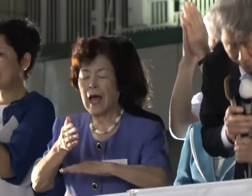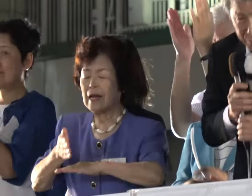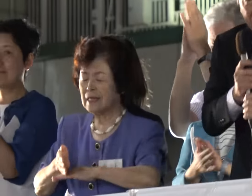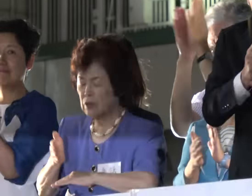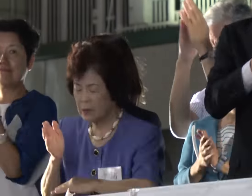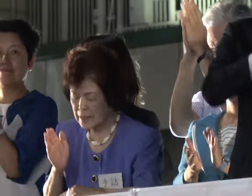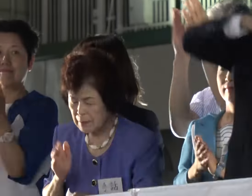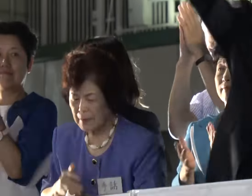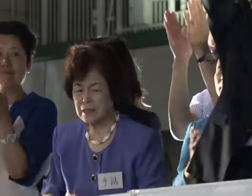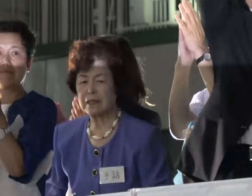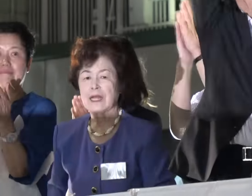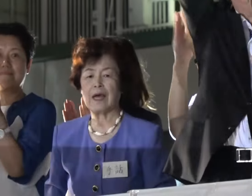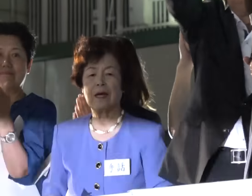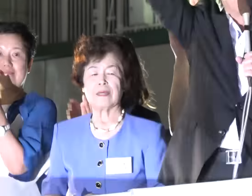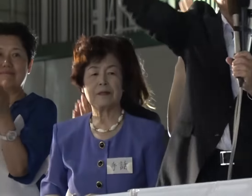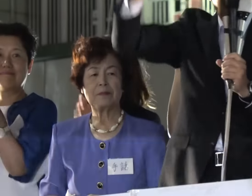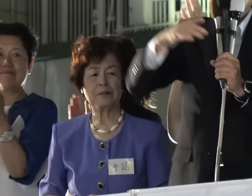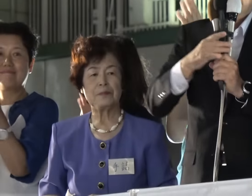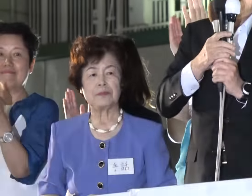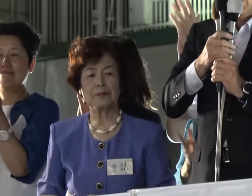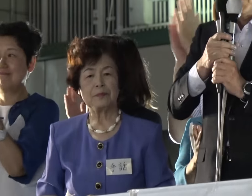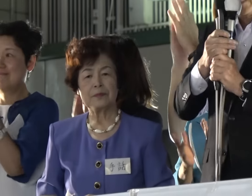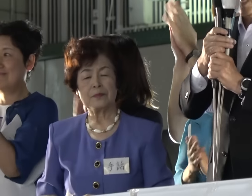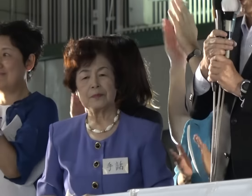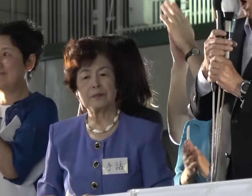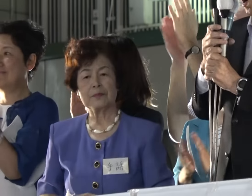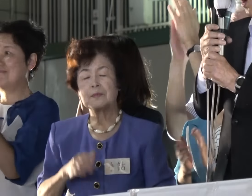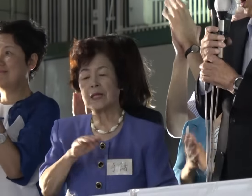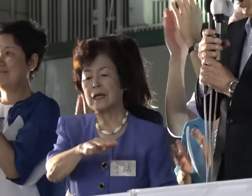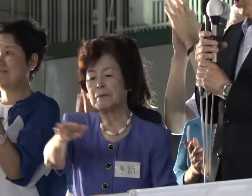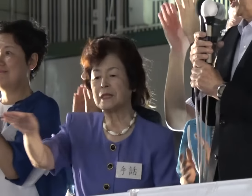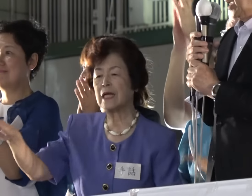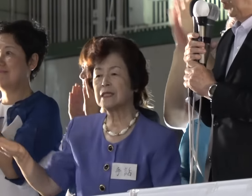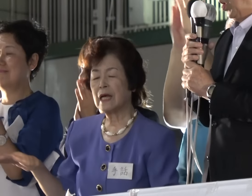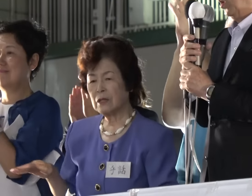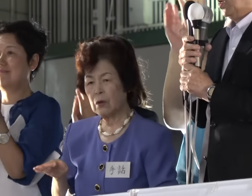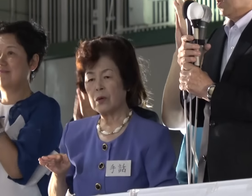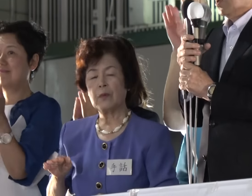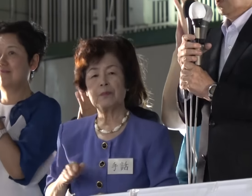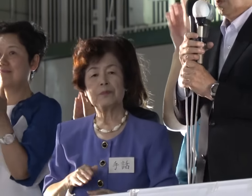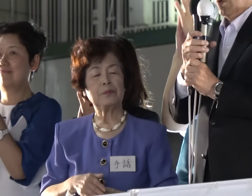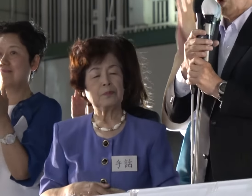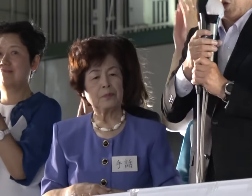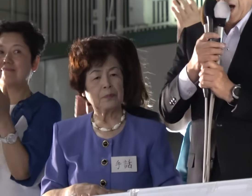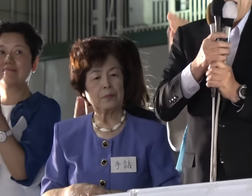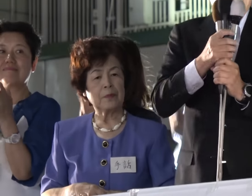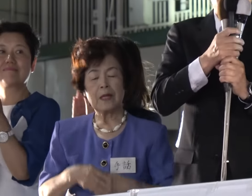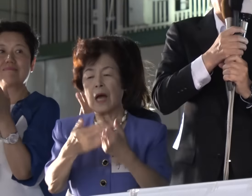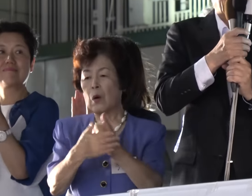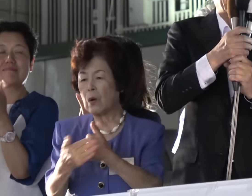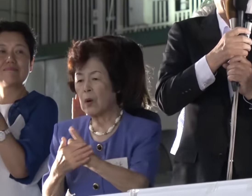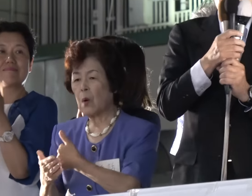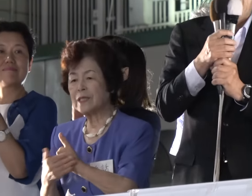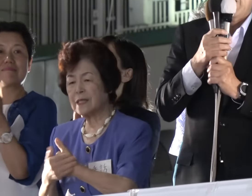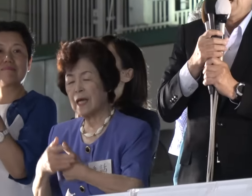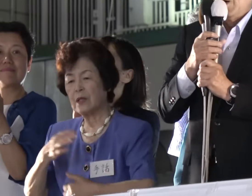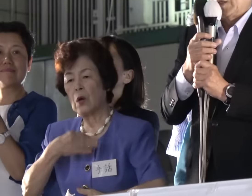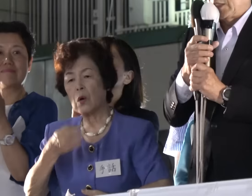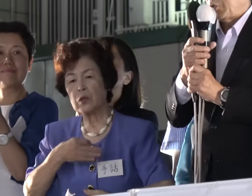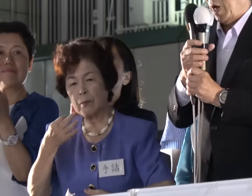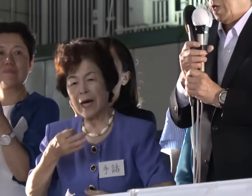ございました。ありがとうございました。皆さんのご支援の言葉、力がな